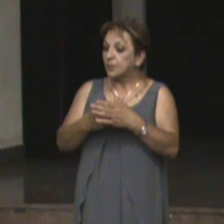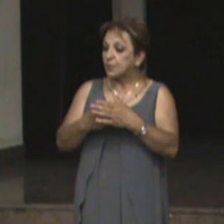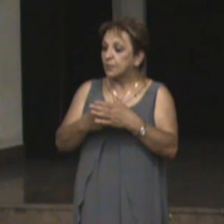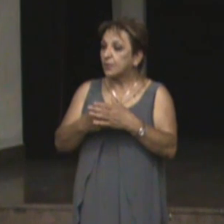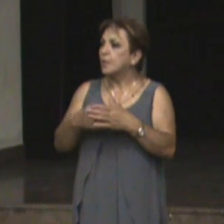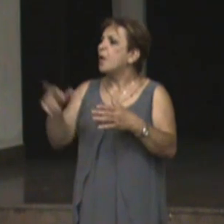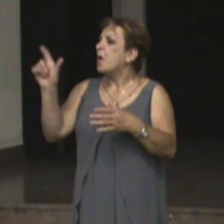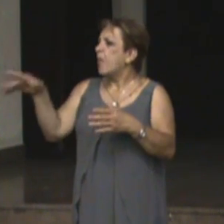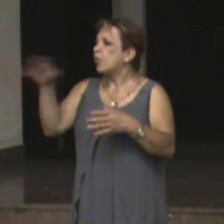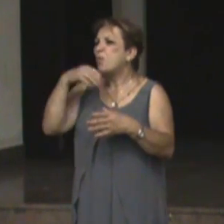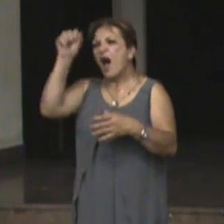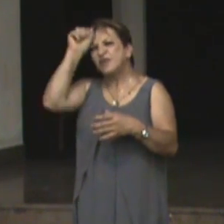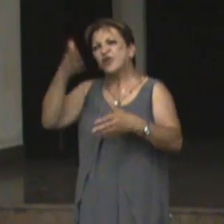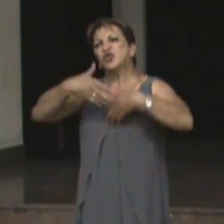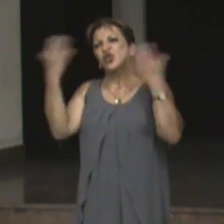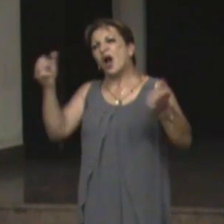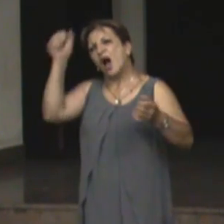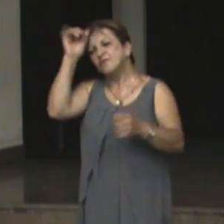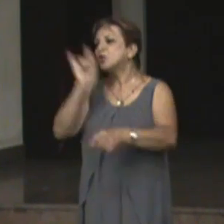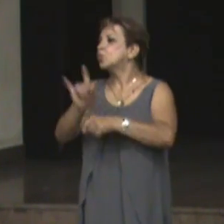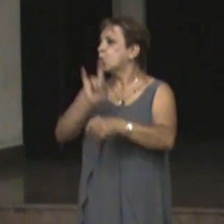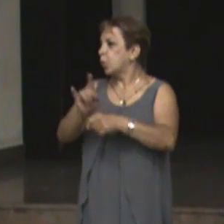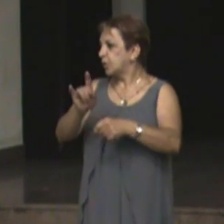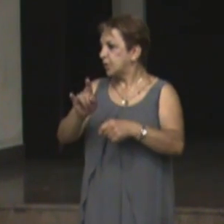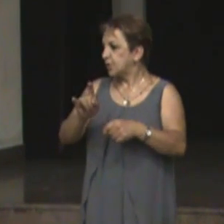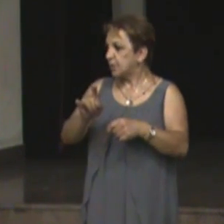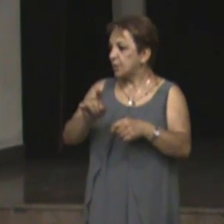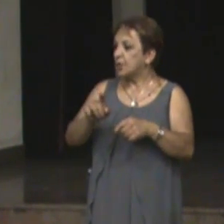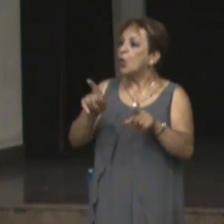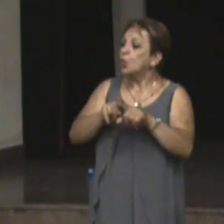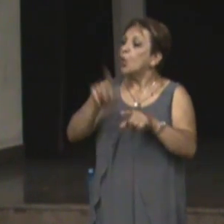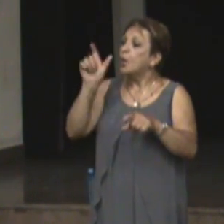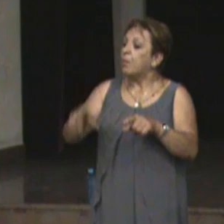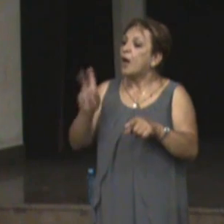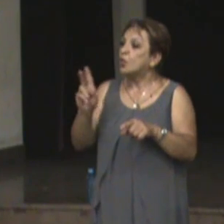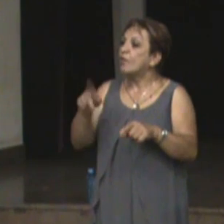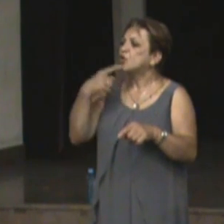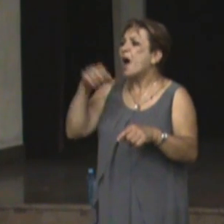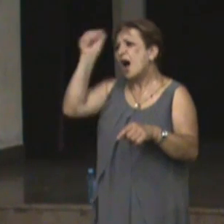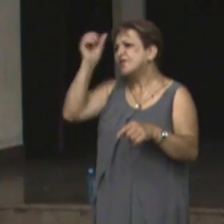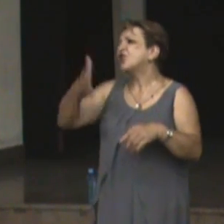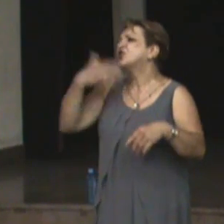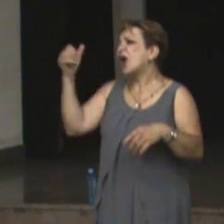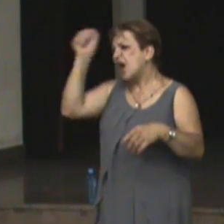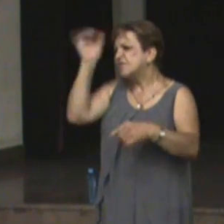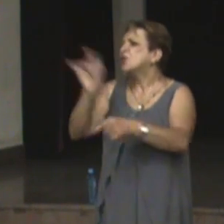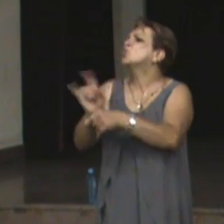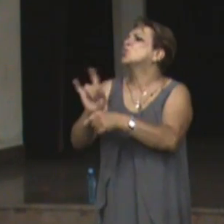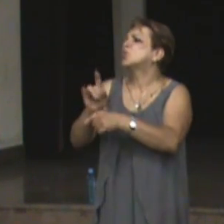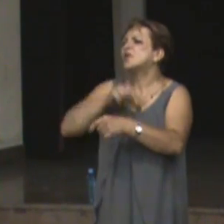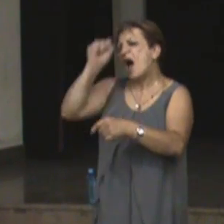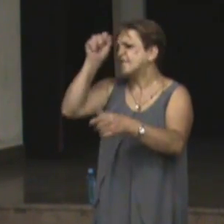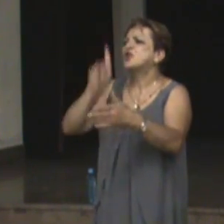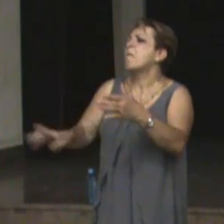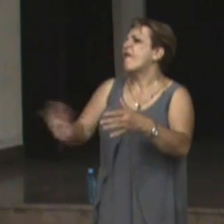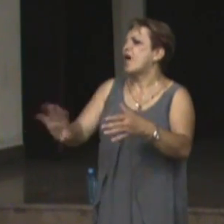Աստված գոյություն չունի, այլ նաև այն մարդն է, ով թեև ասում է, որ Աստված գոյություն ունի,